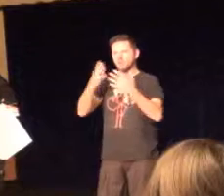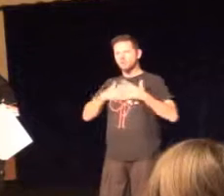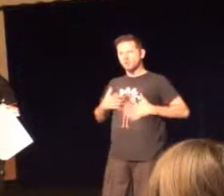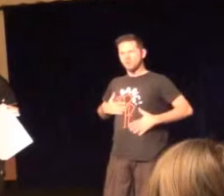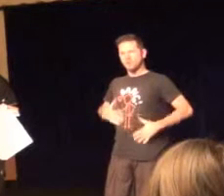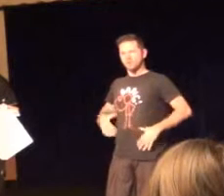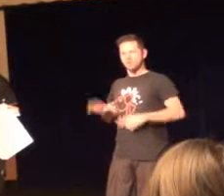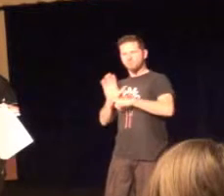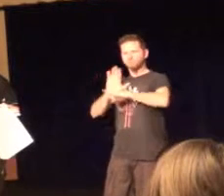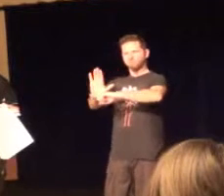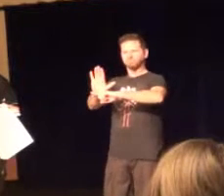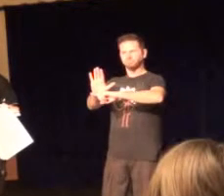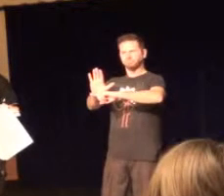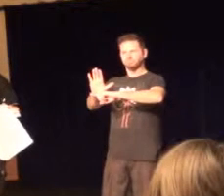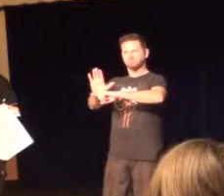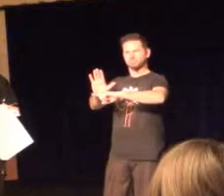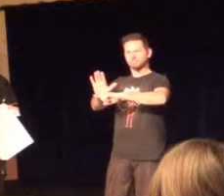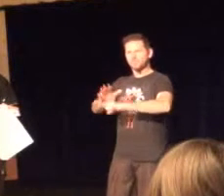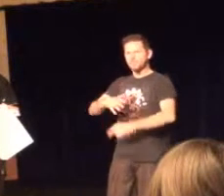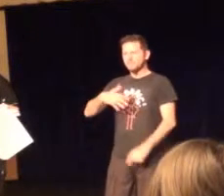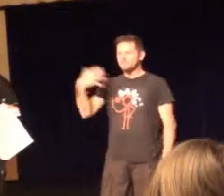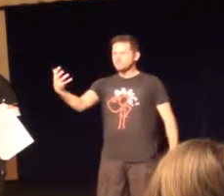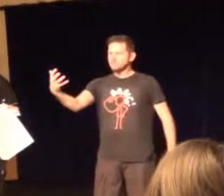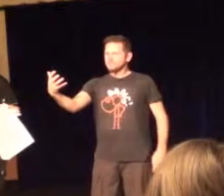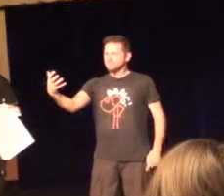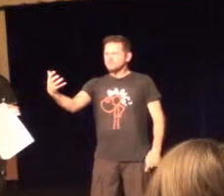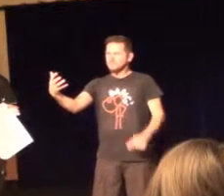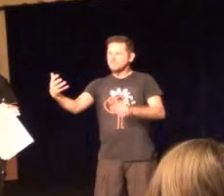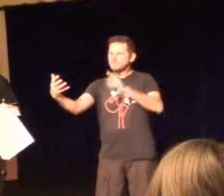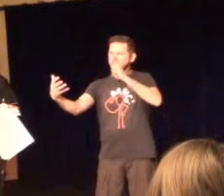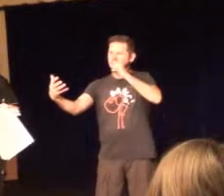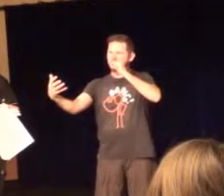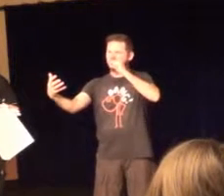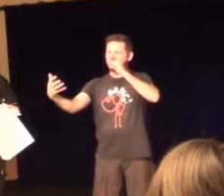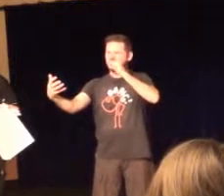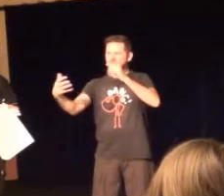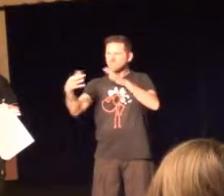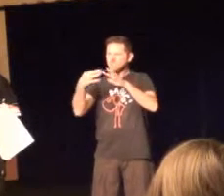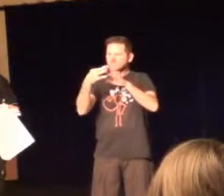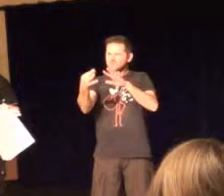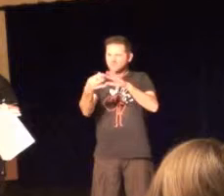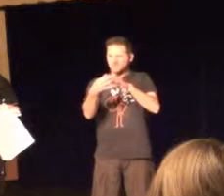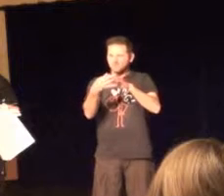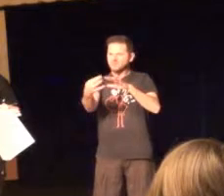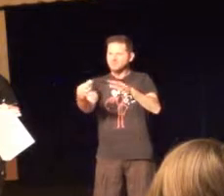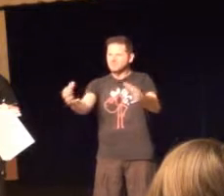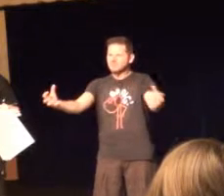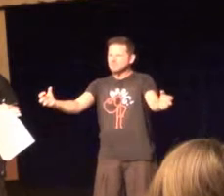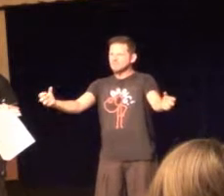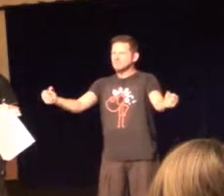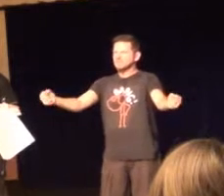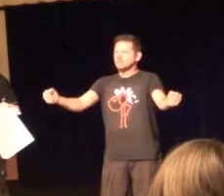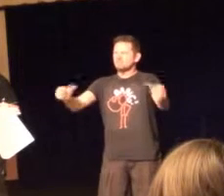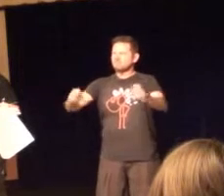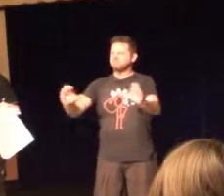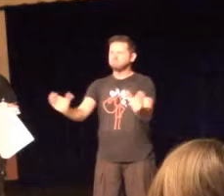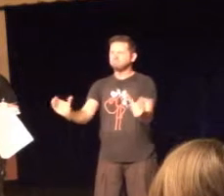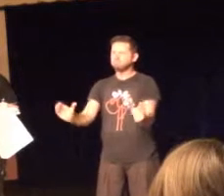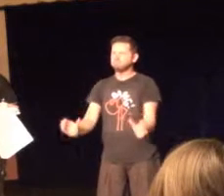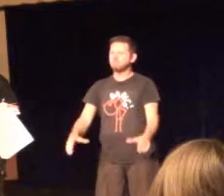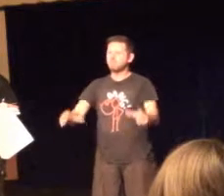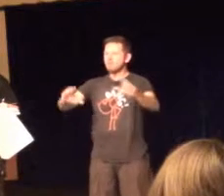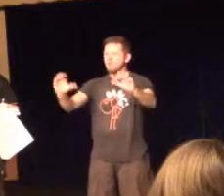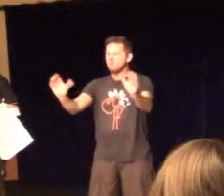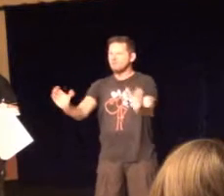devance. La main crispée, les lèvres mordues, les ongles qui rentrent dans la peau, les jambes qui flagellent, les doigts